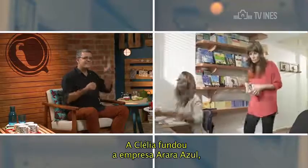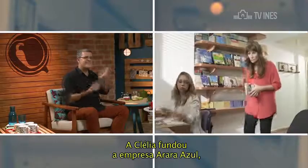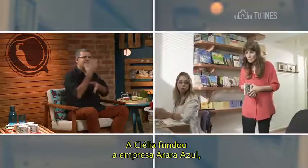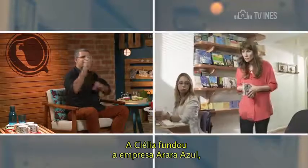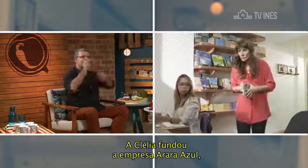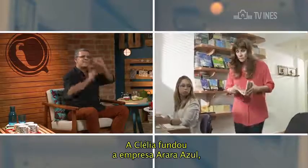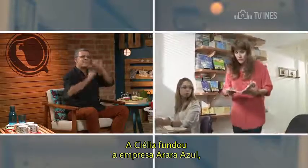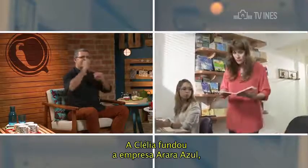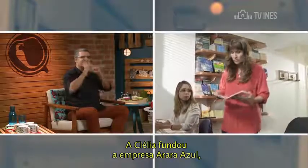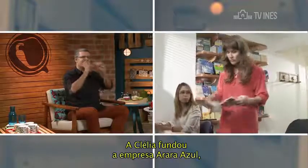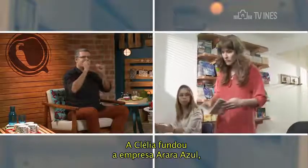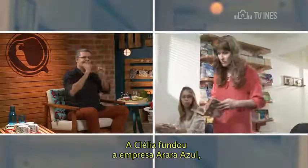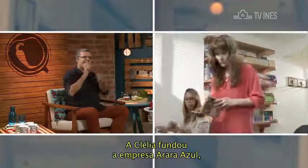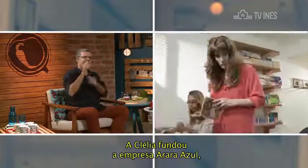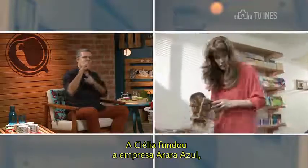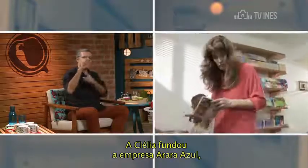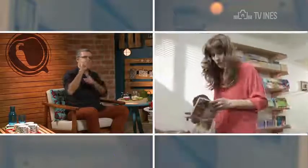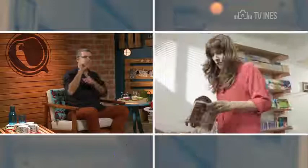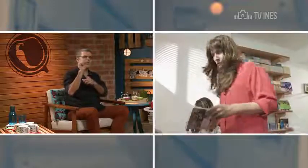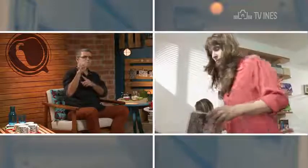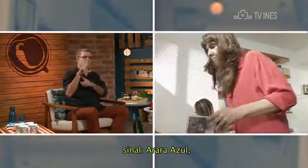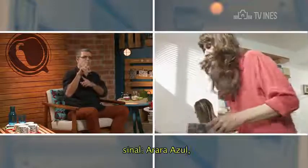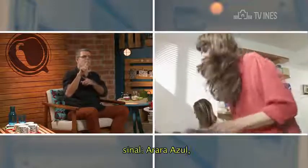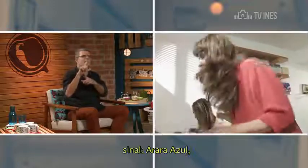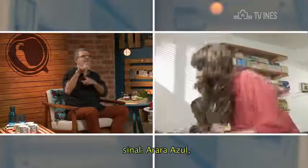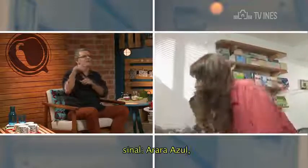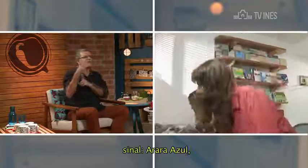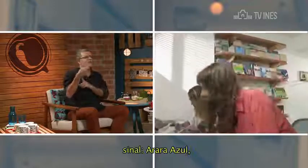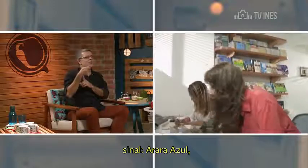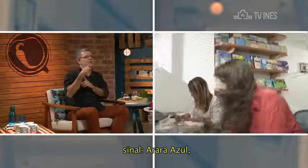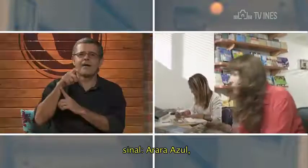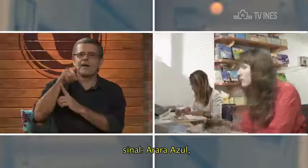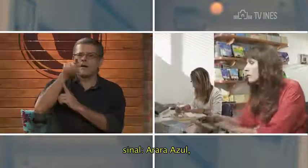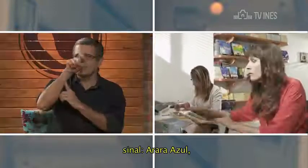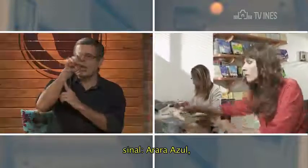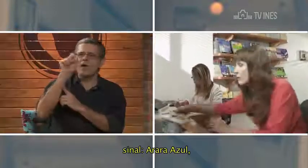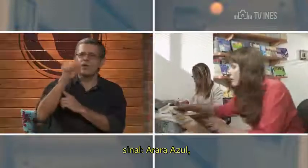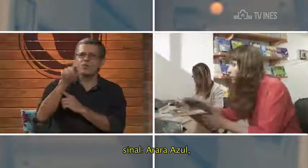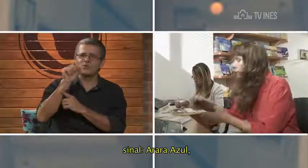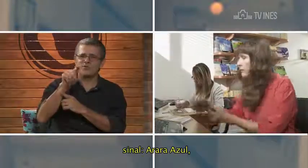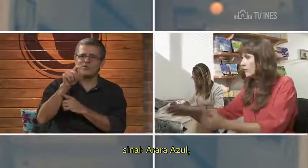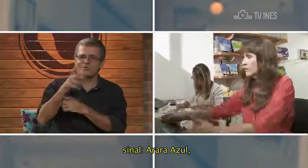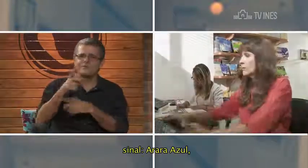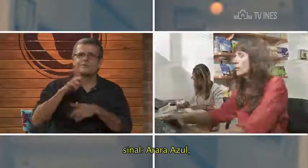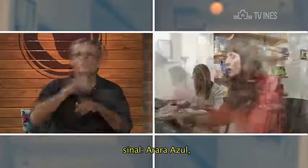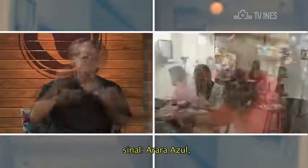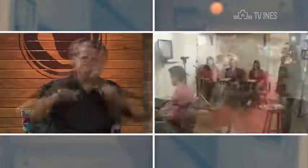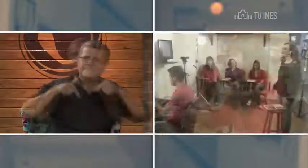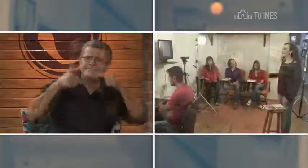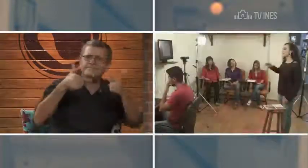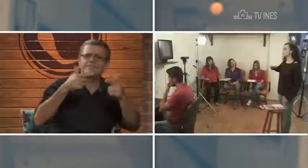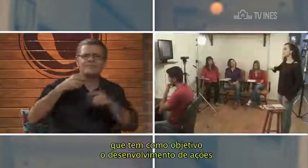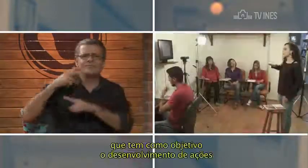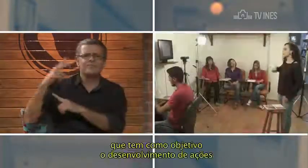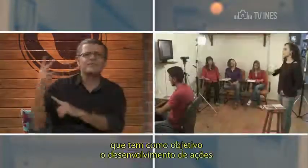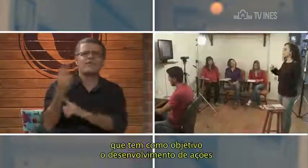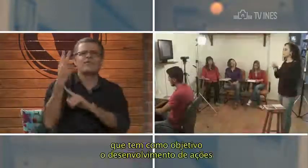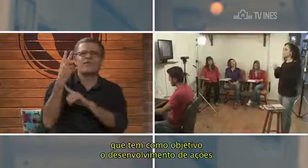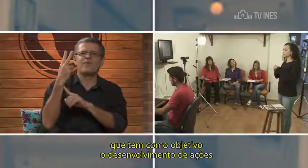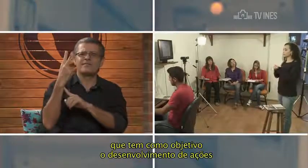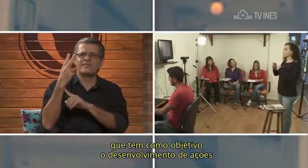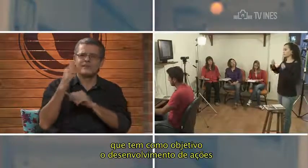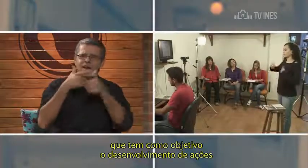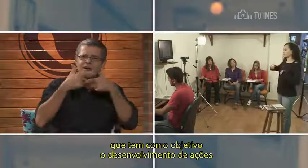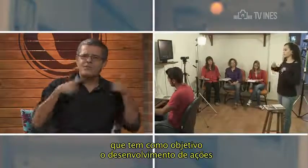A Clélia fundou a empresa Arara Azul, sinal Arara Azul, que tem